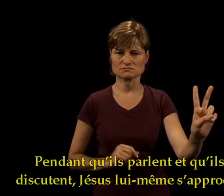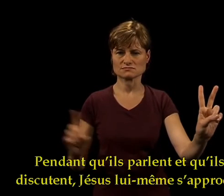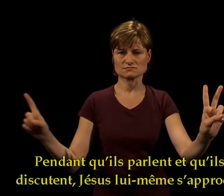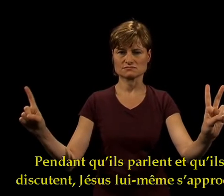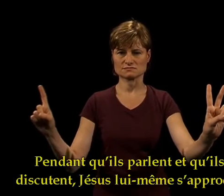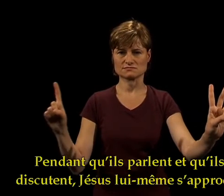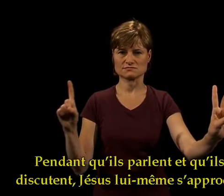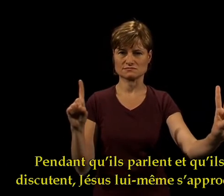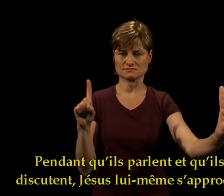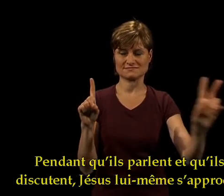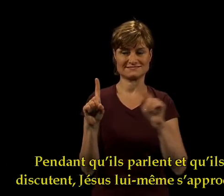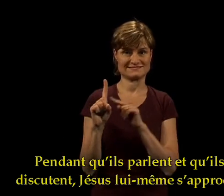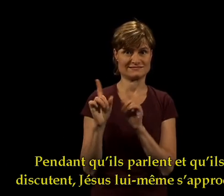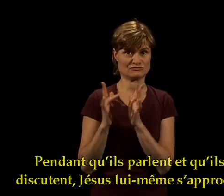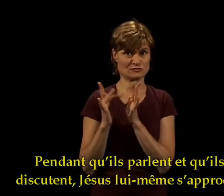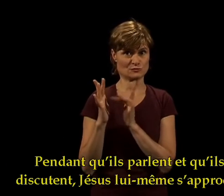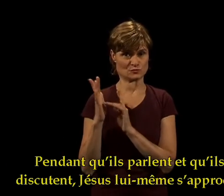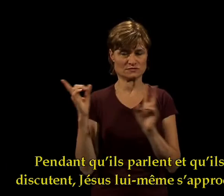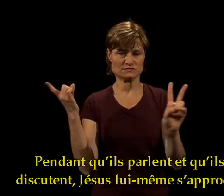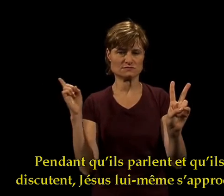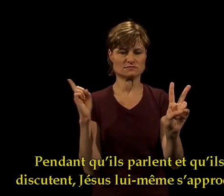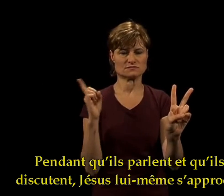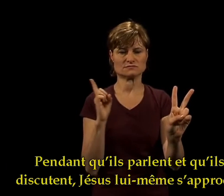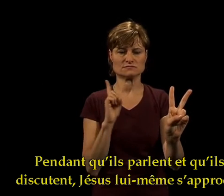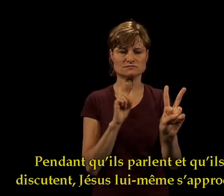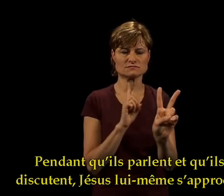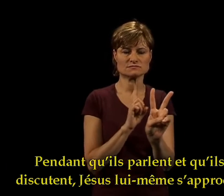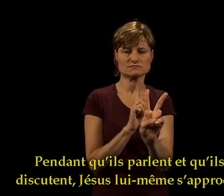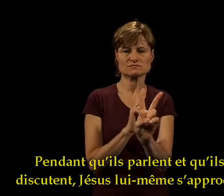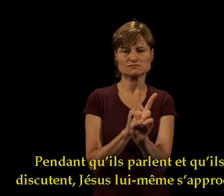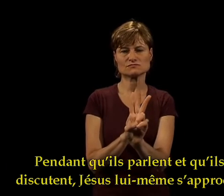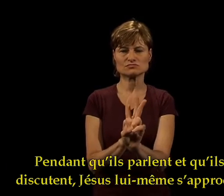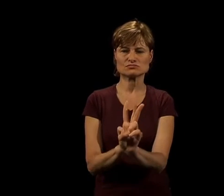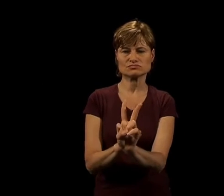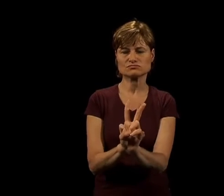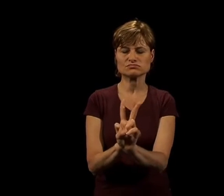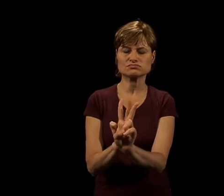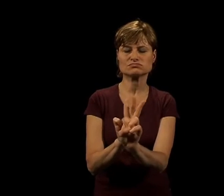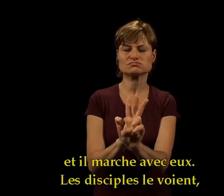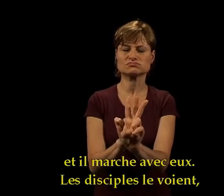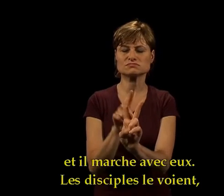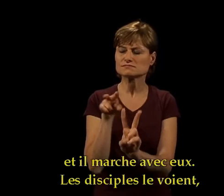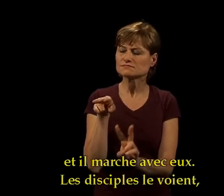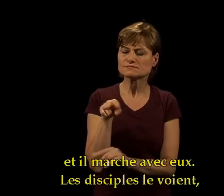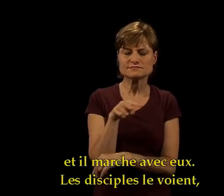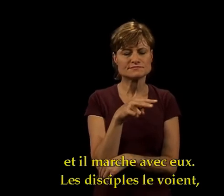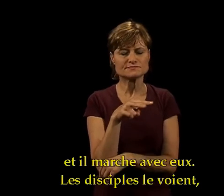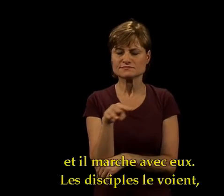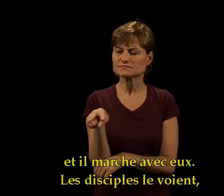Pendant qu'ils parlent et qu'ils discutent, Jésus lui-même s'approche et il marche avec eux.